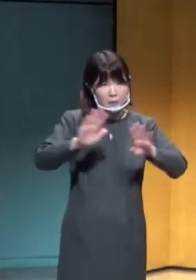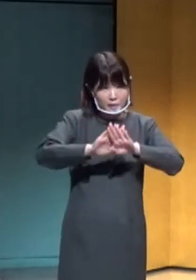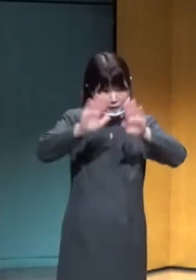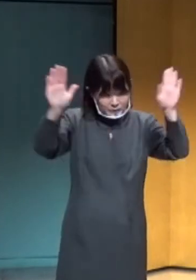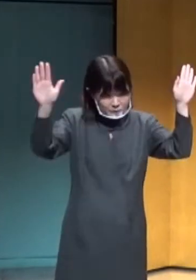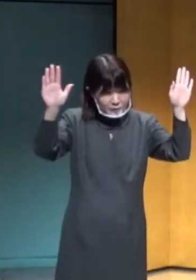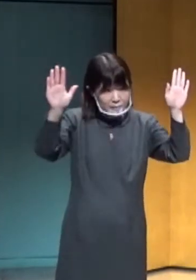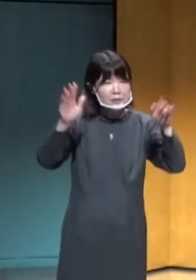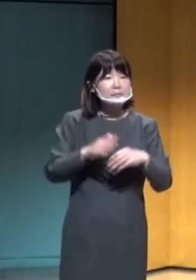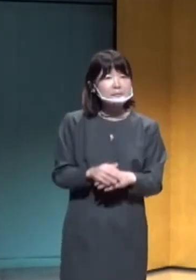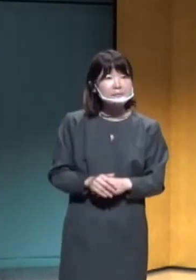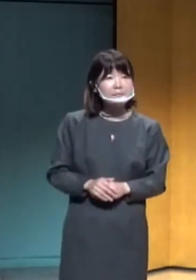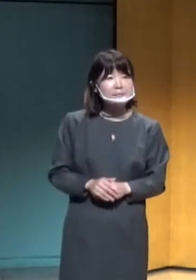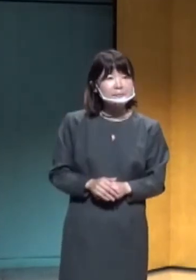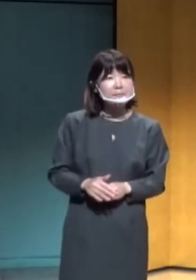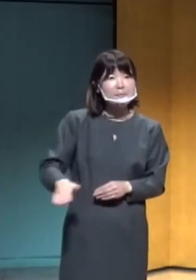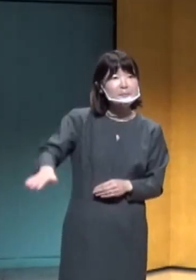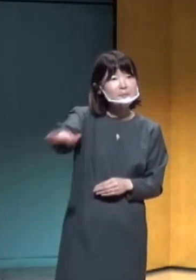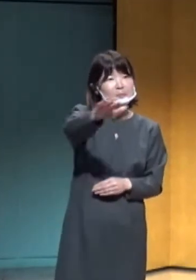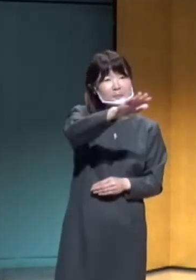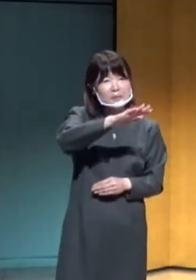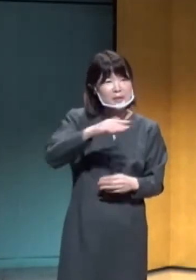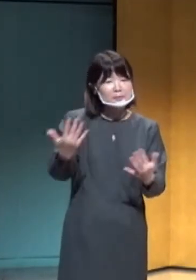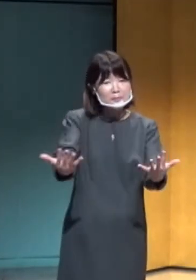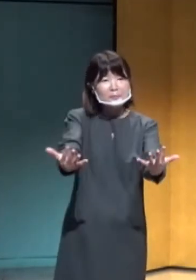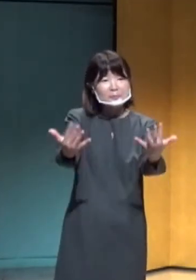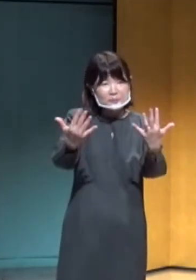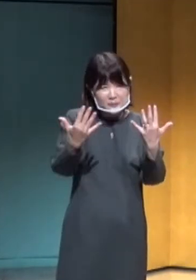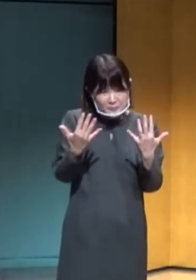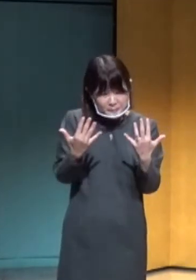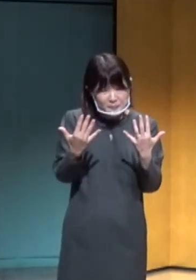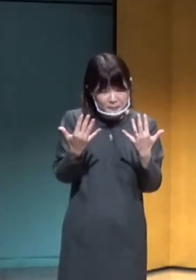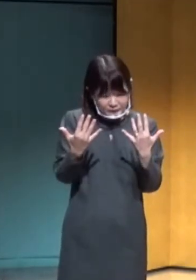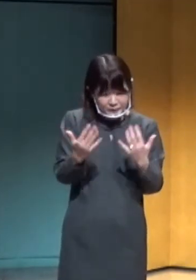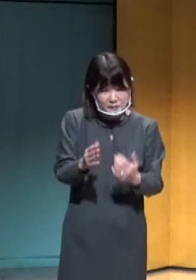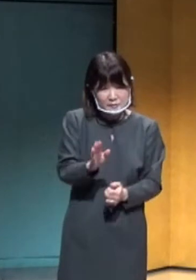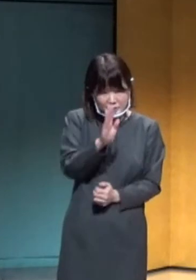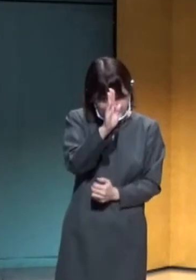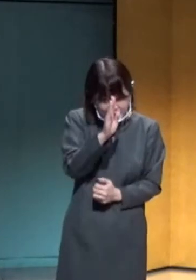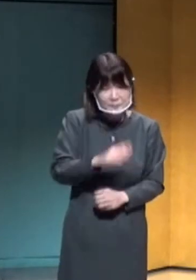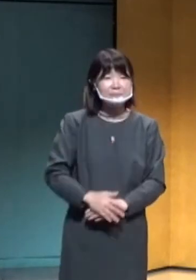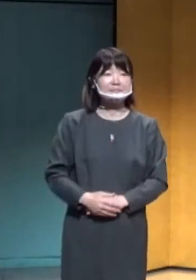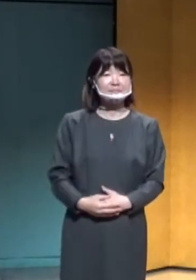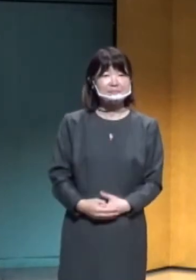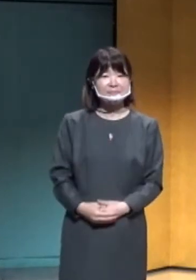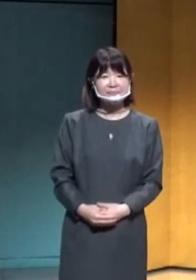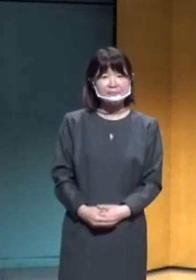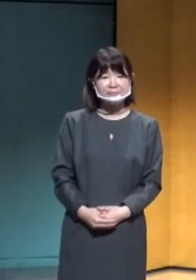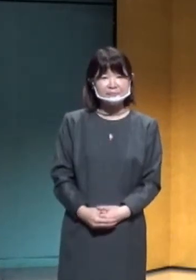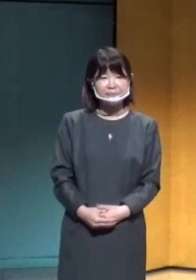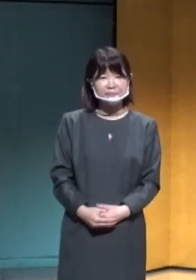。最後までの お付き合いよろしくお願い申し上げます。ありがとうございました。